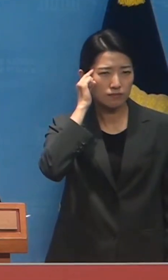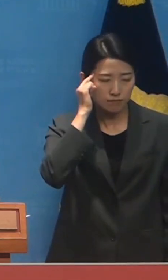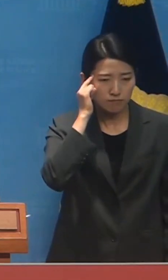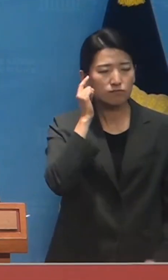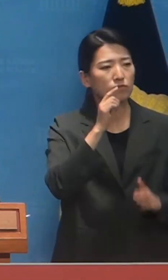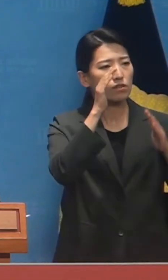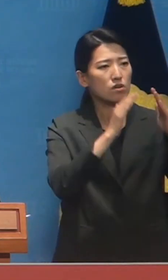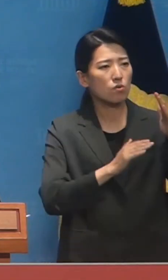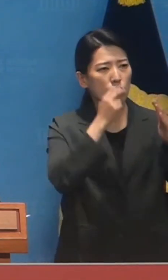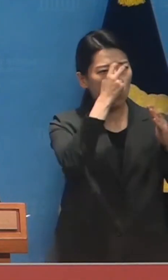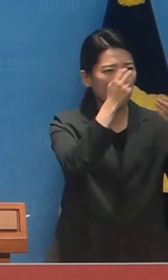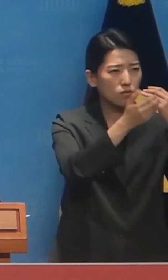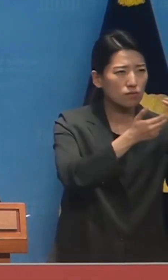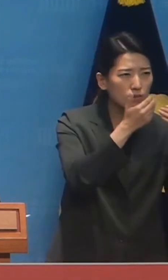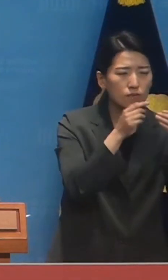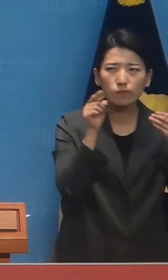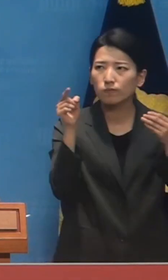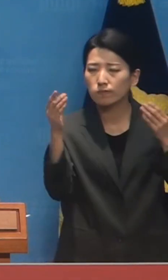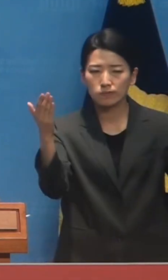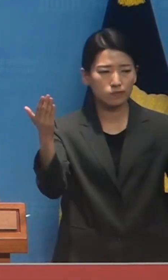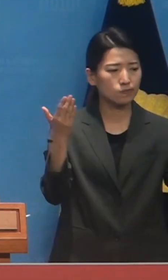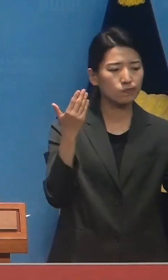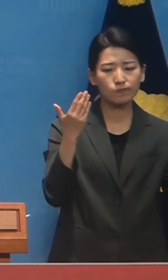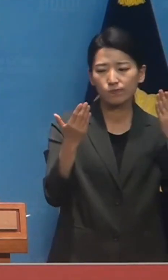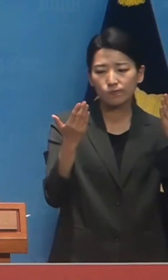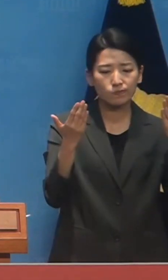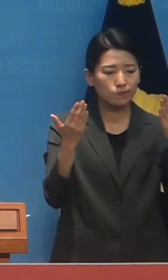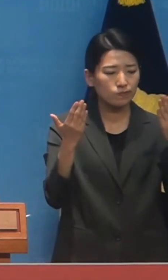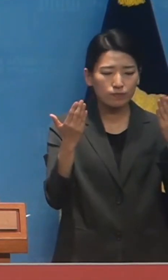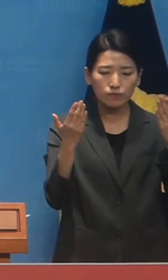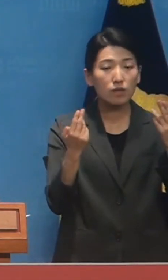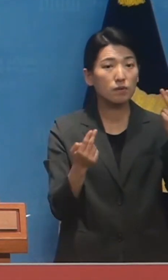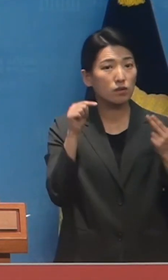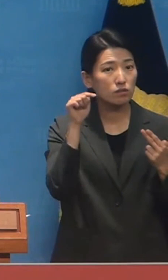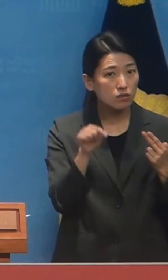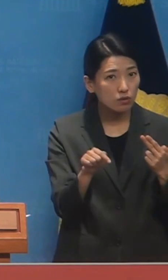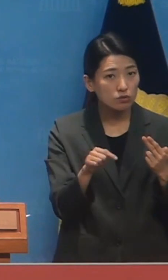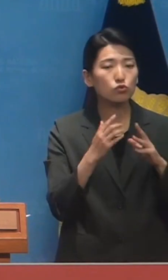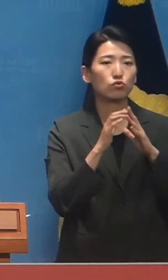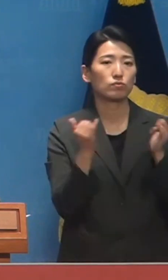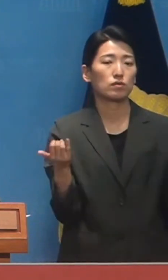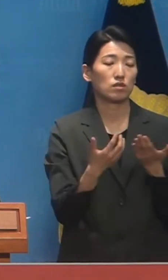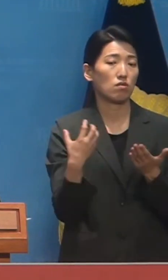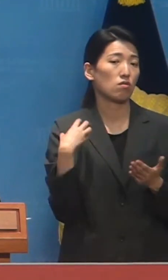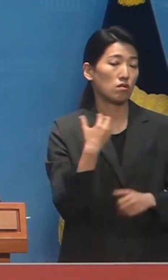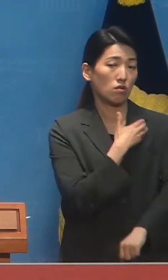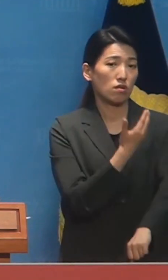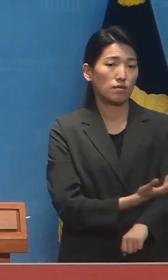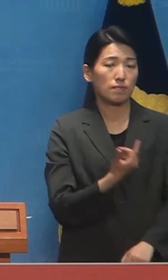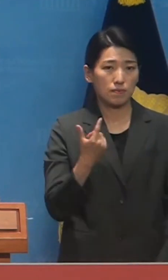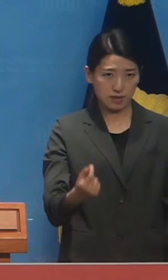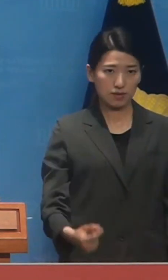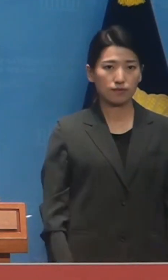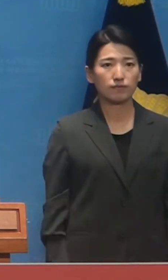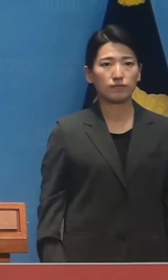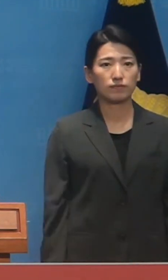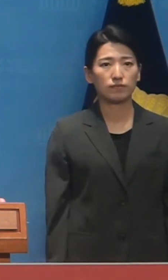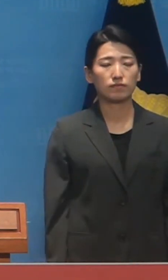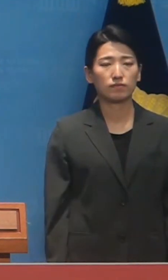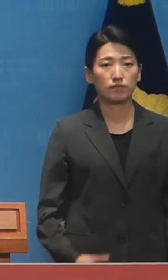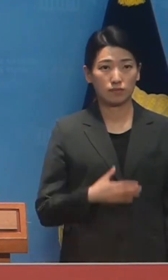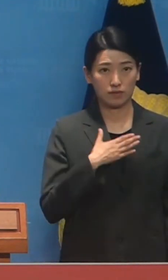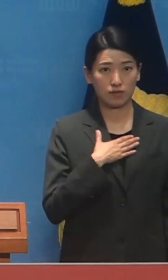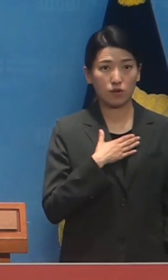검증과 비교 평가는 국민의 권리이자 의무라고 생각합니다. 우리는 오늘